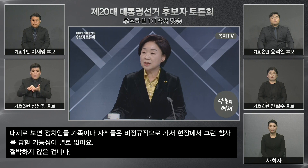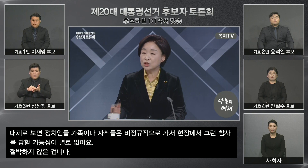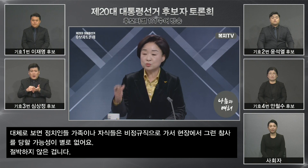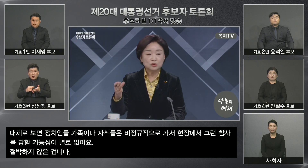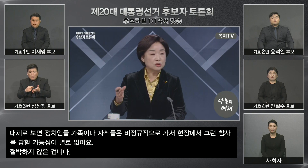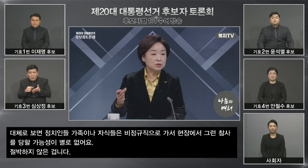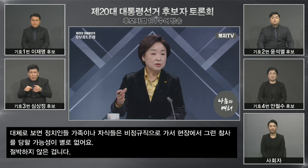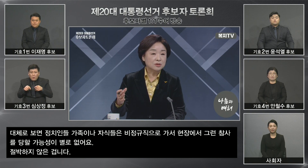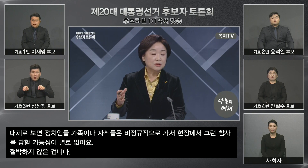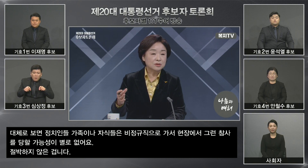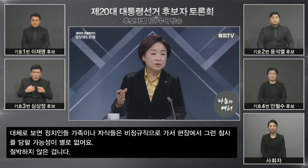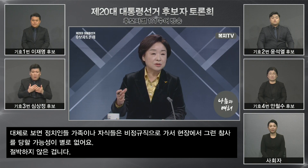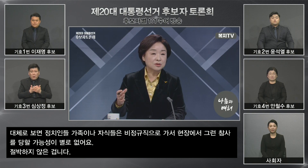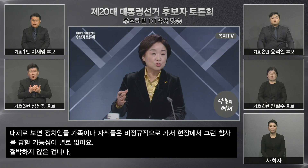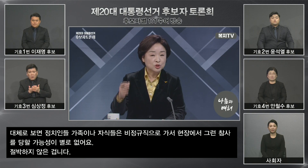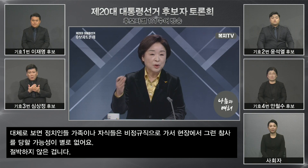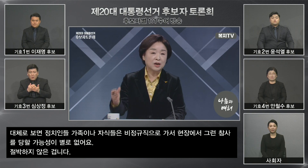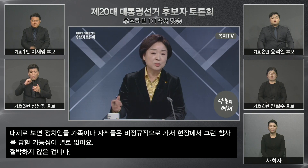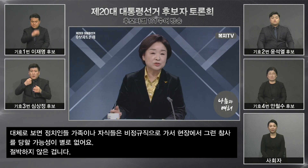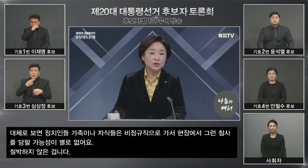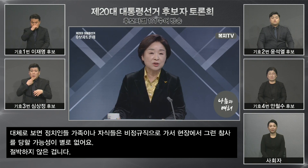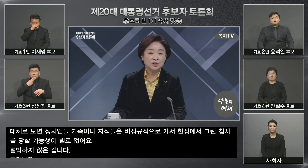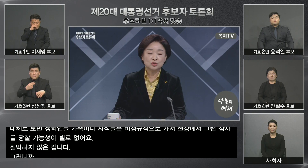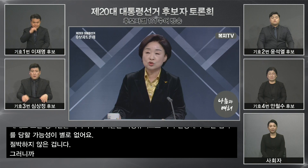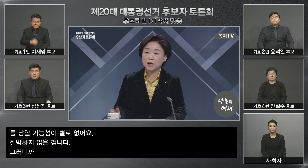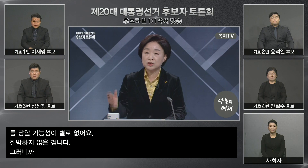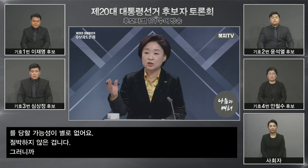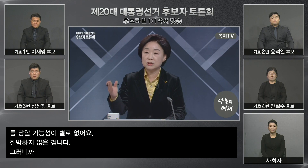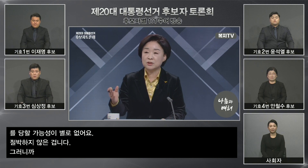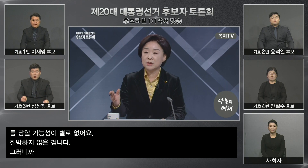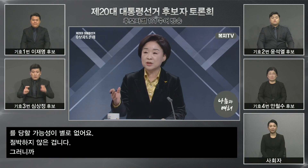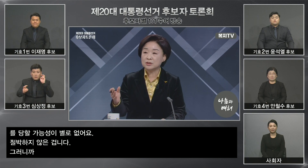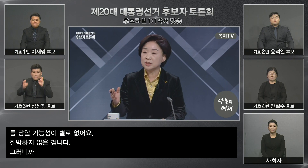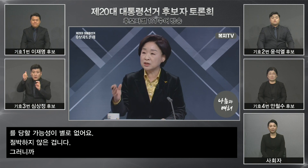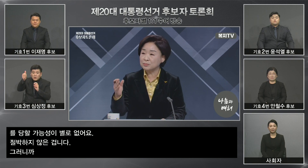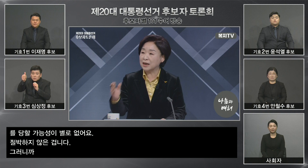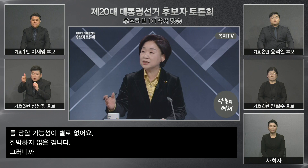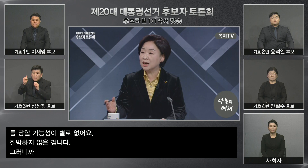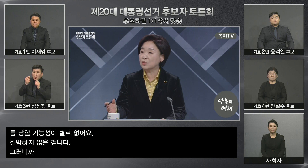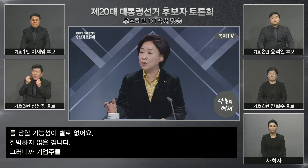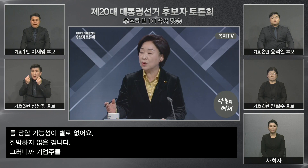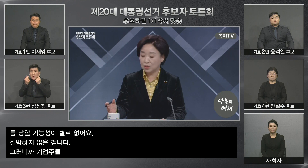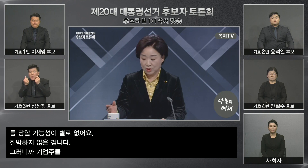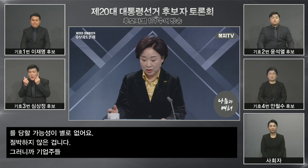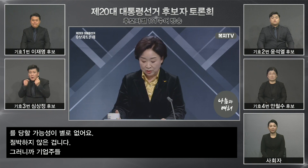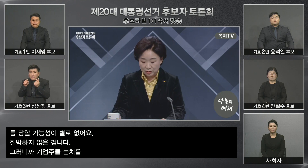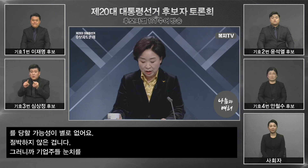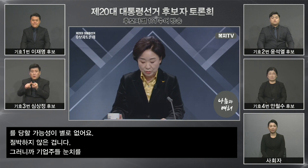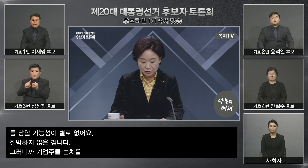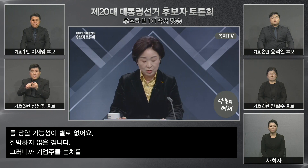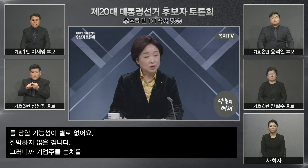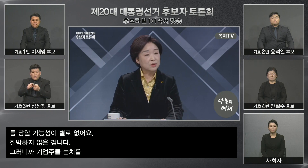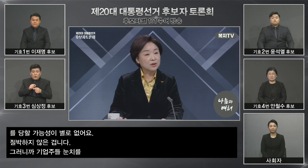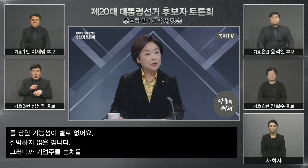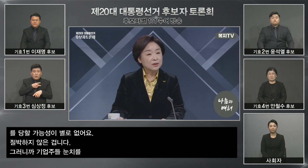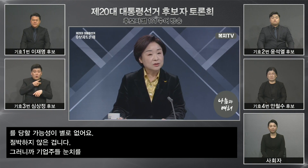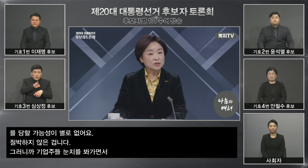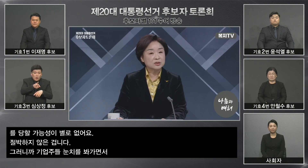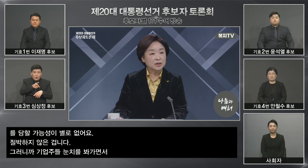그러니까 기업주들 눈치 봐가면서 죽음의 행렬 그냥 방치하고 그렇게